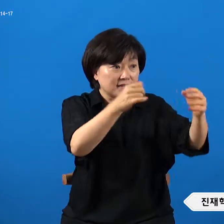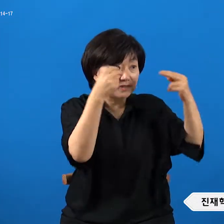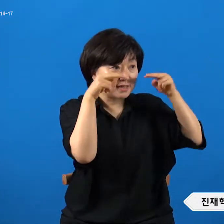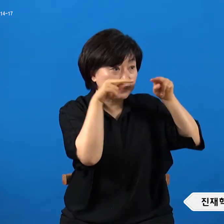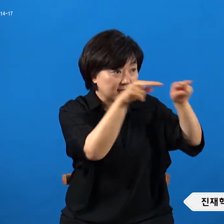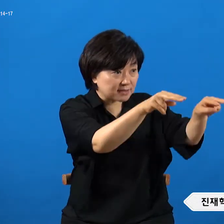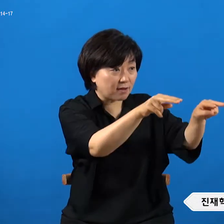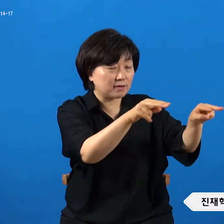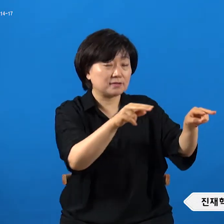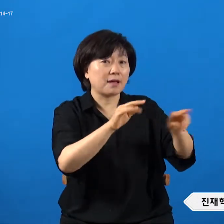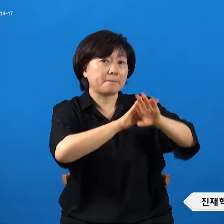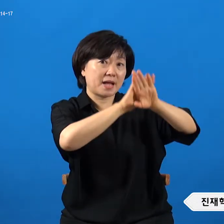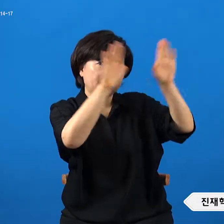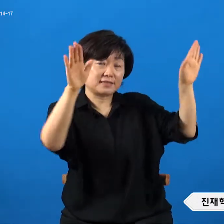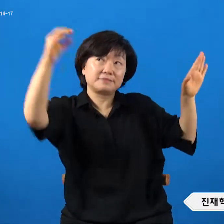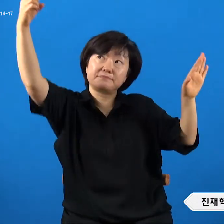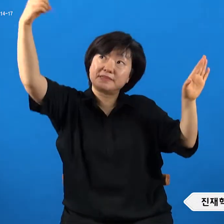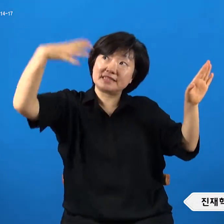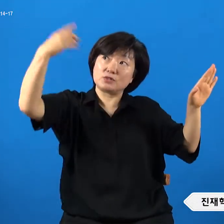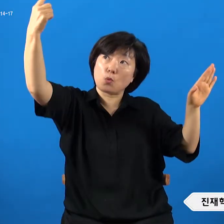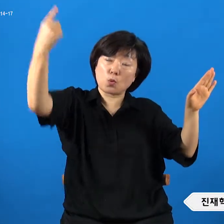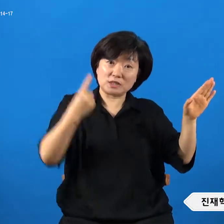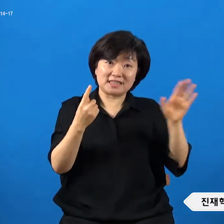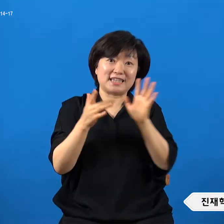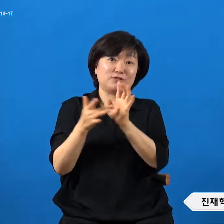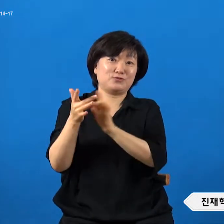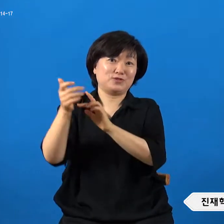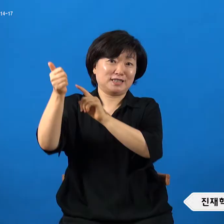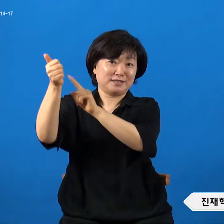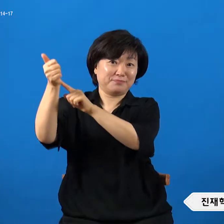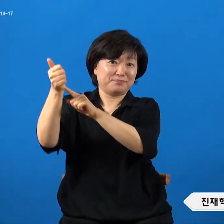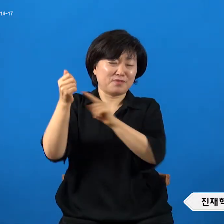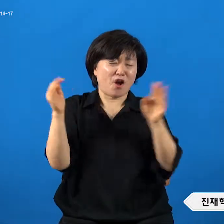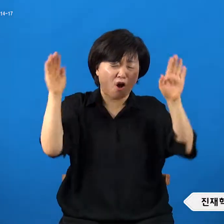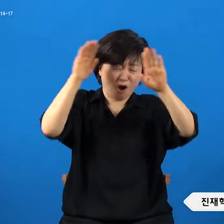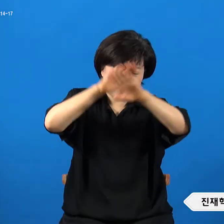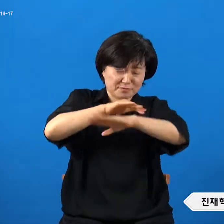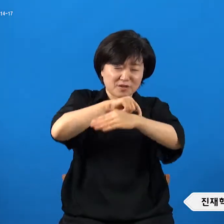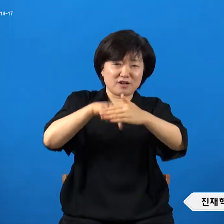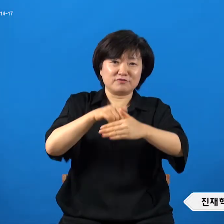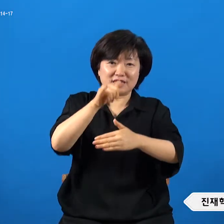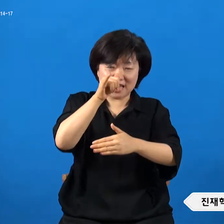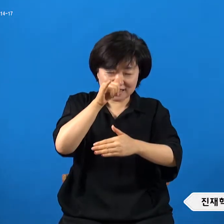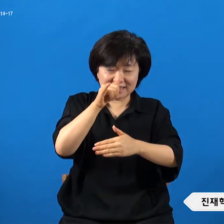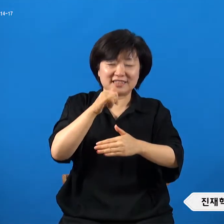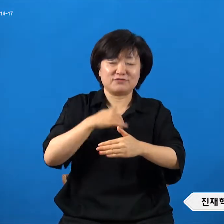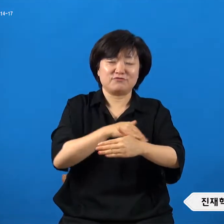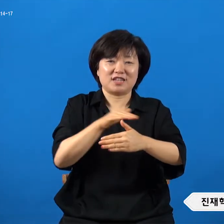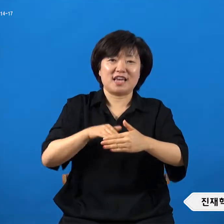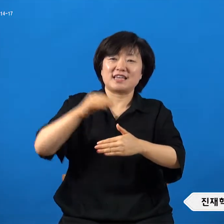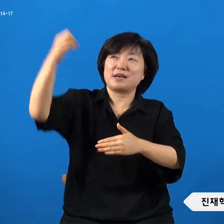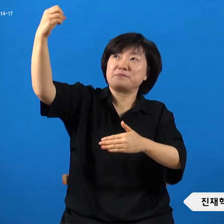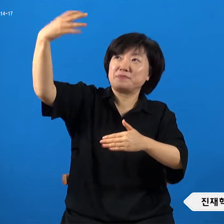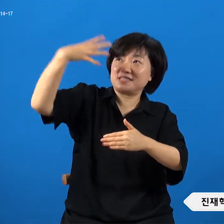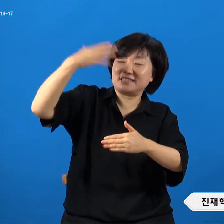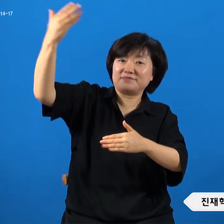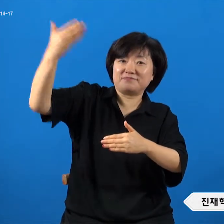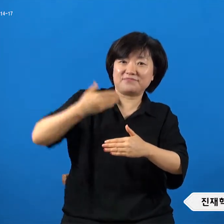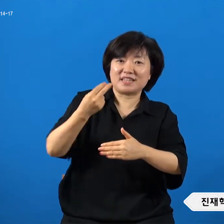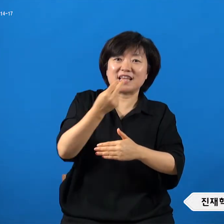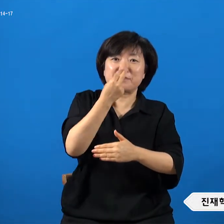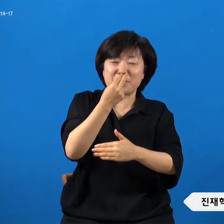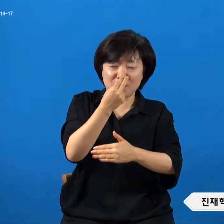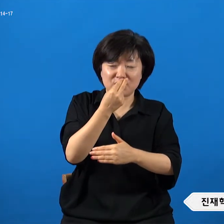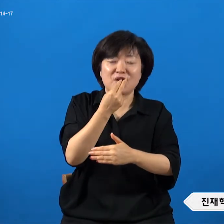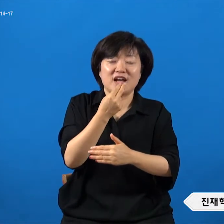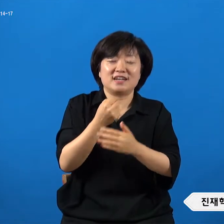세상을 향해서 밝은 빛으로 오신 주님, 어둠 가운데 있는 우리를 향해 빛을 비추시며 생명과